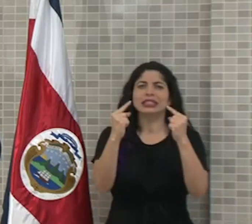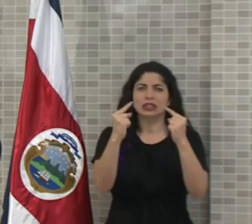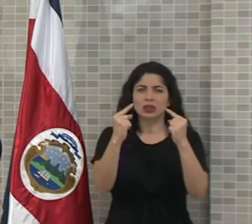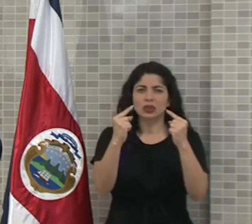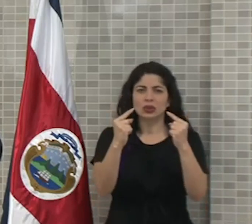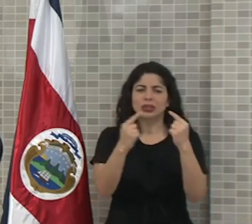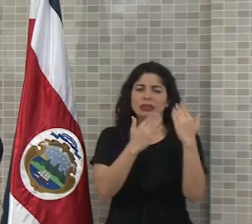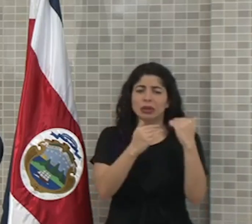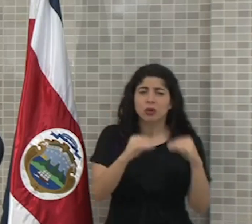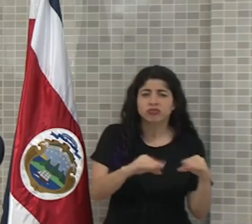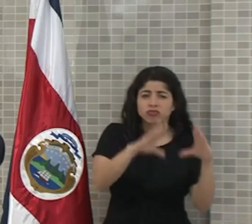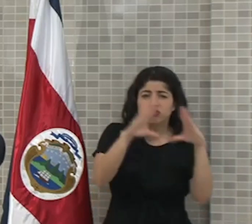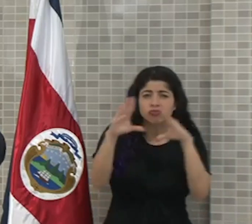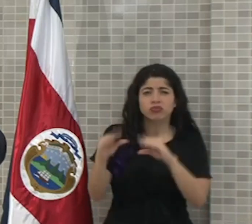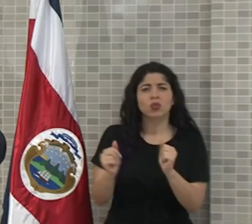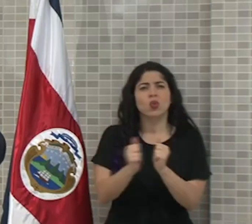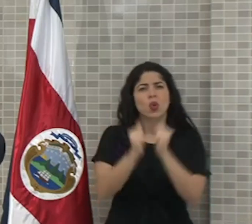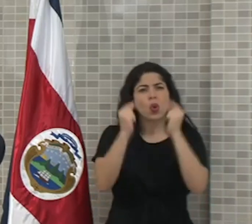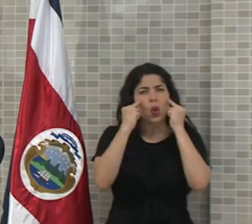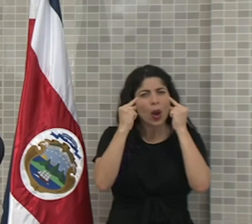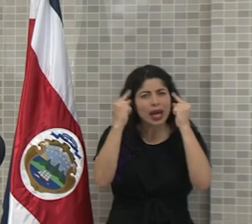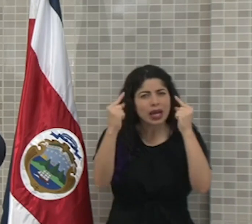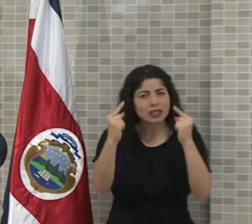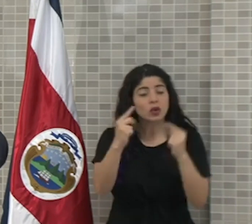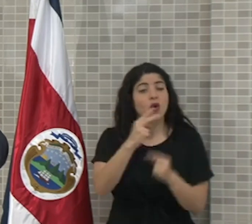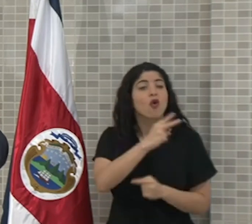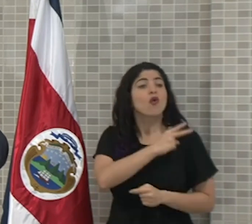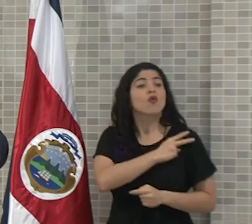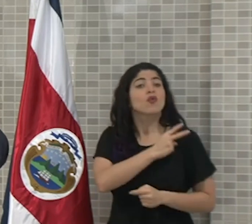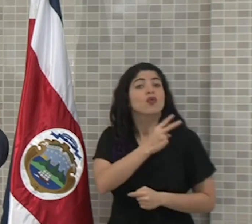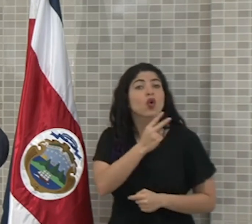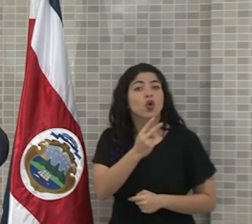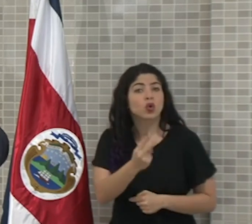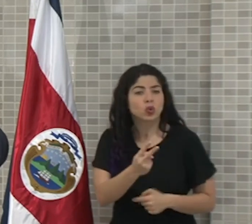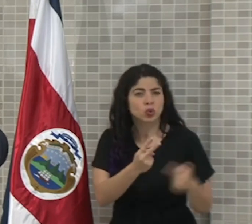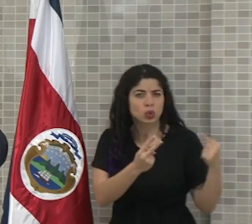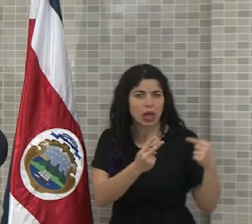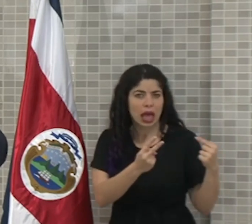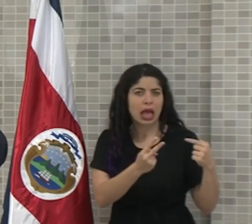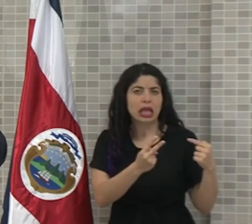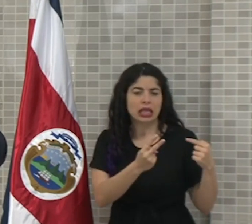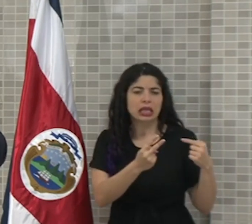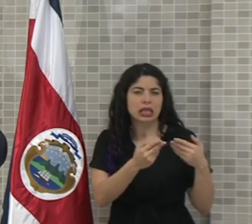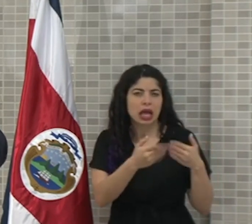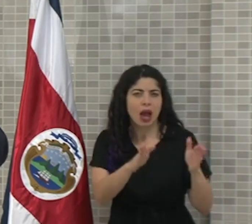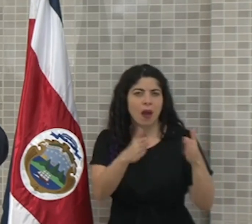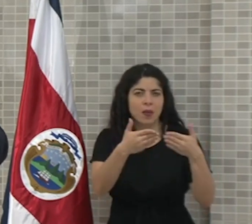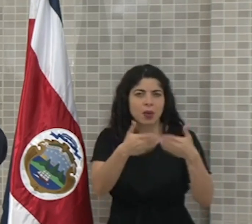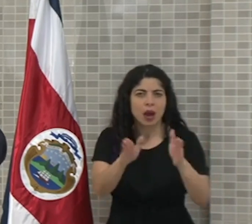una jornada de éxito y que la voluntad sea la que abra esas